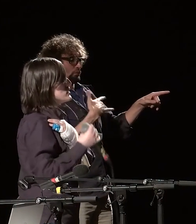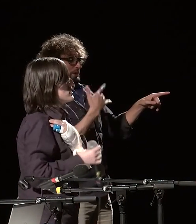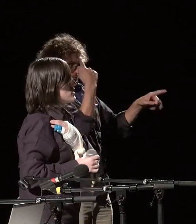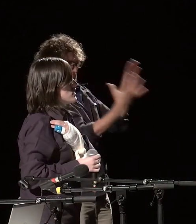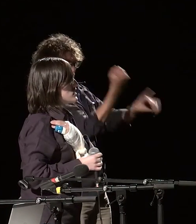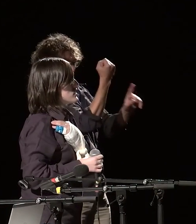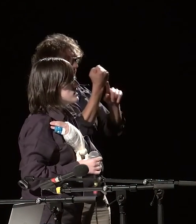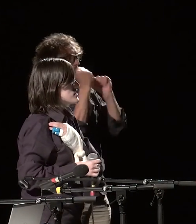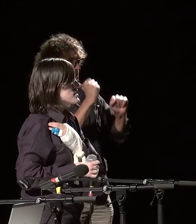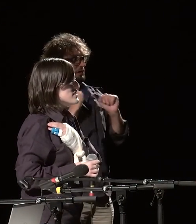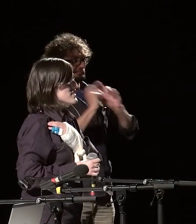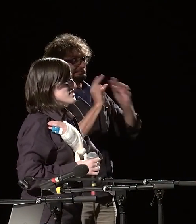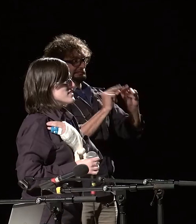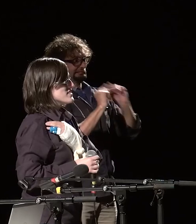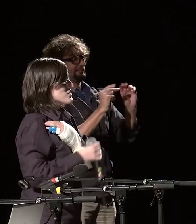bien.